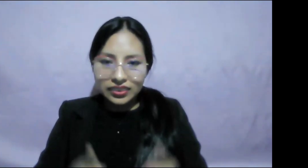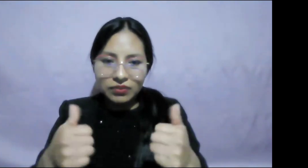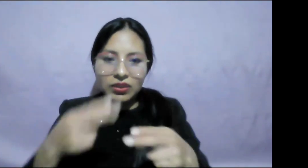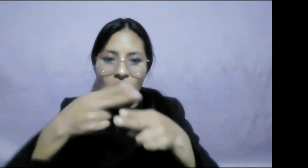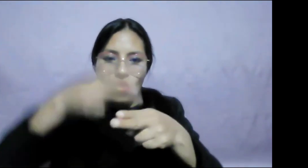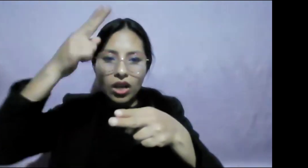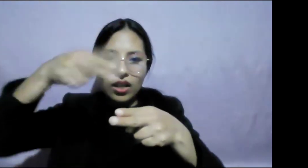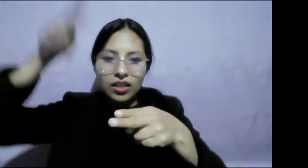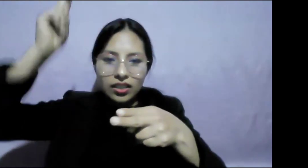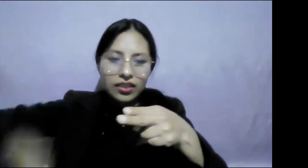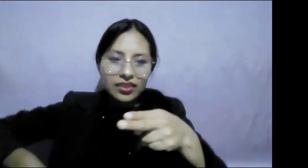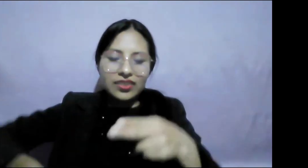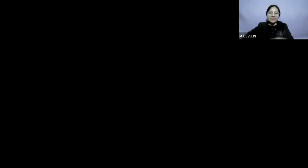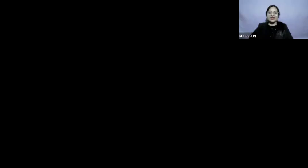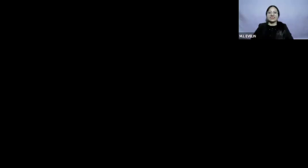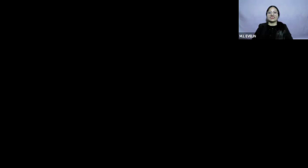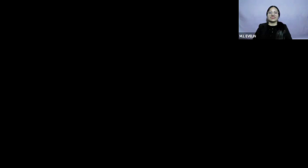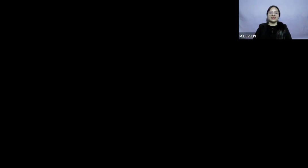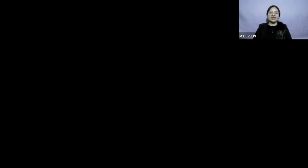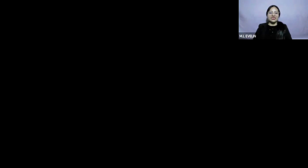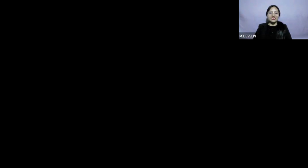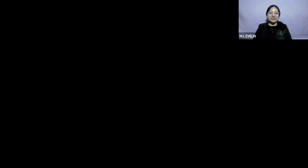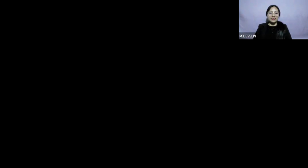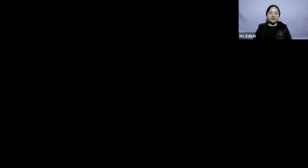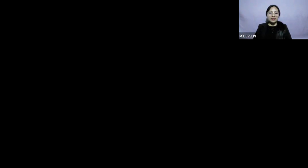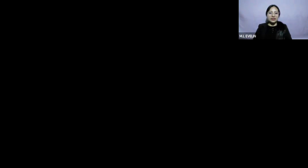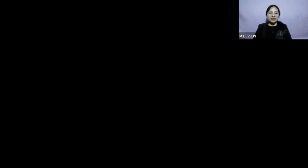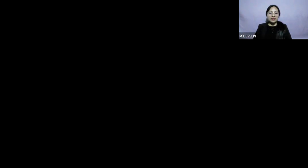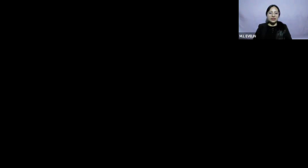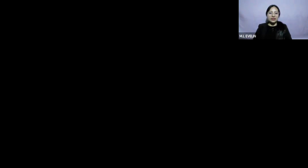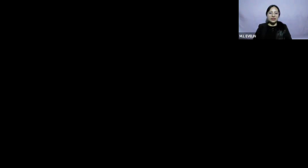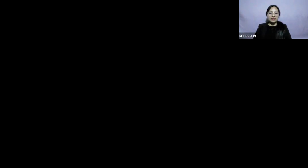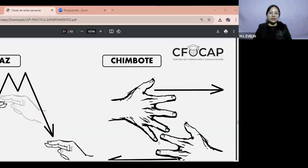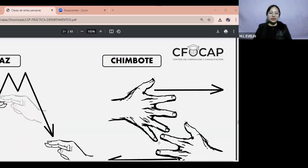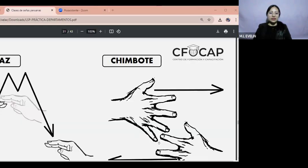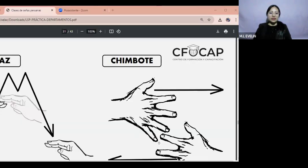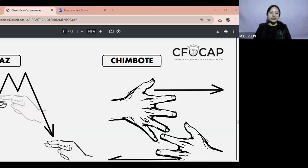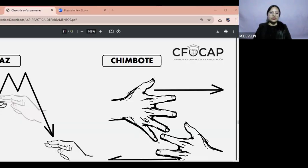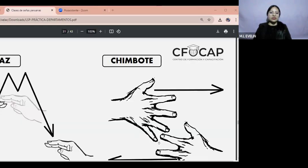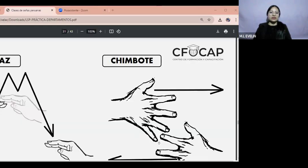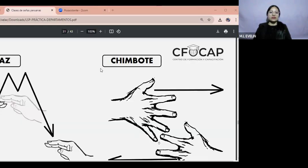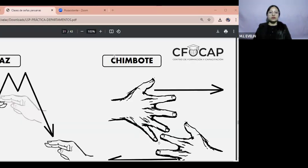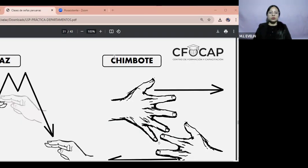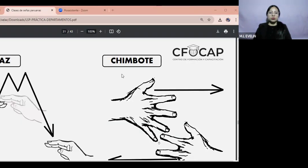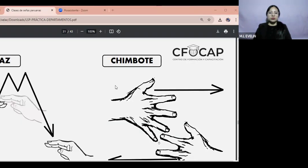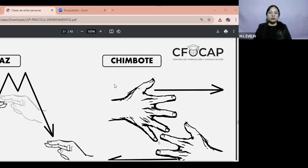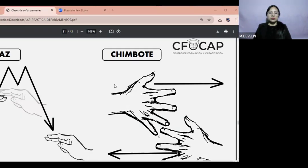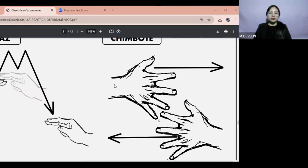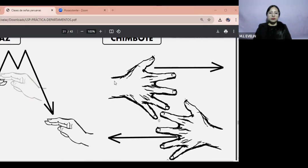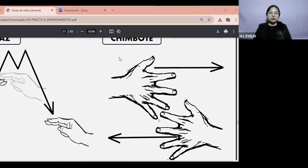muy bien continuamos con Chimbote una ciudad también